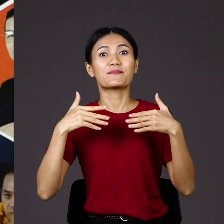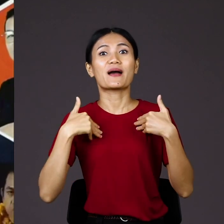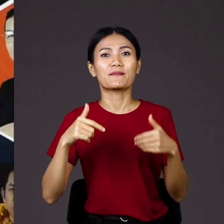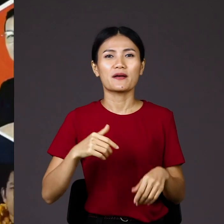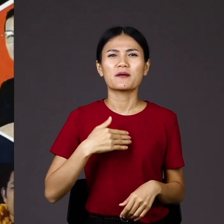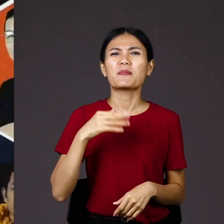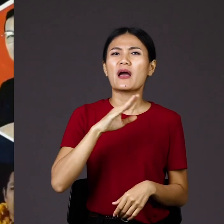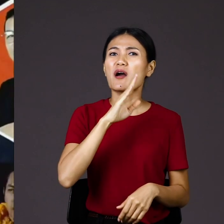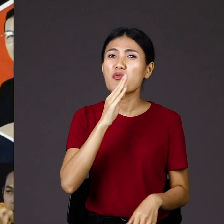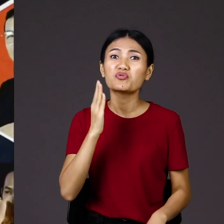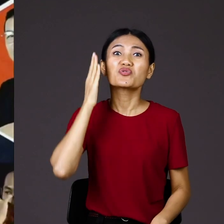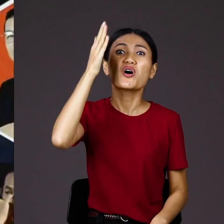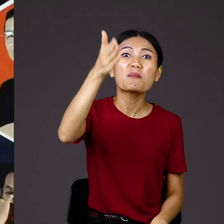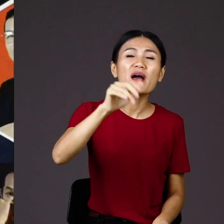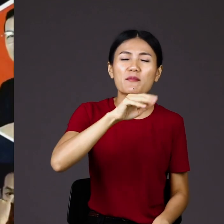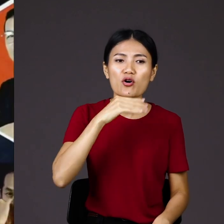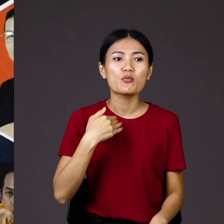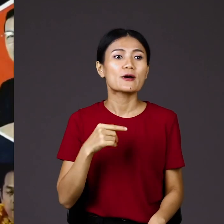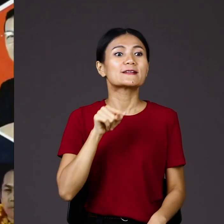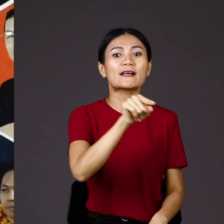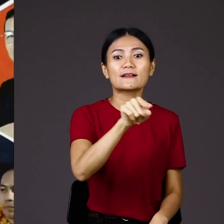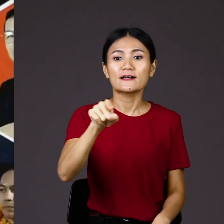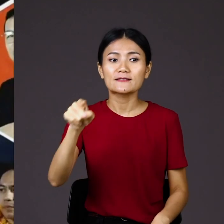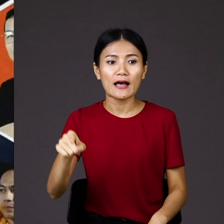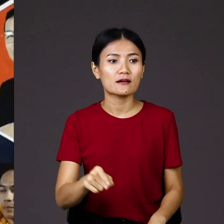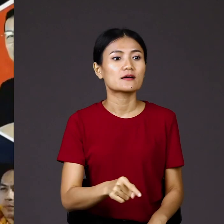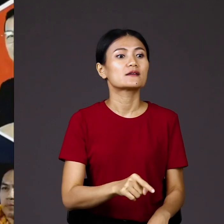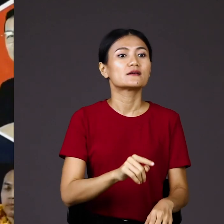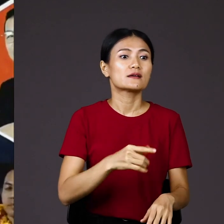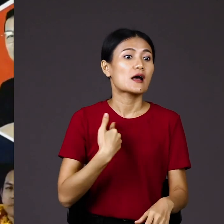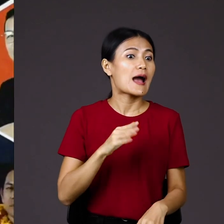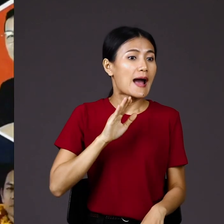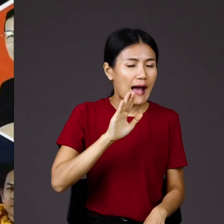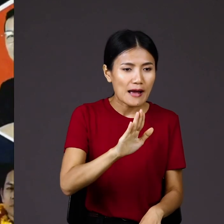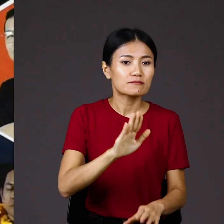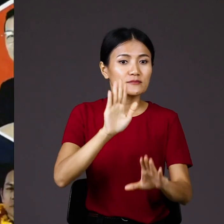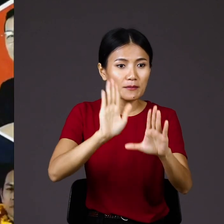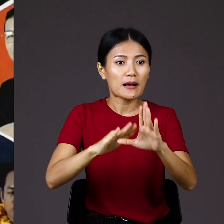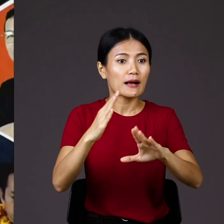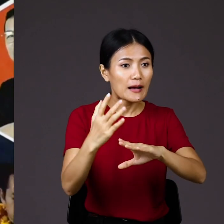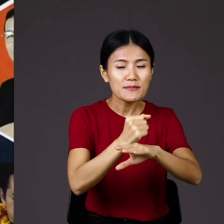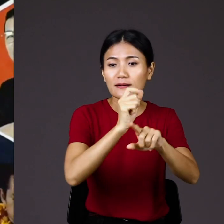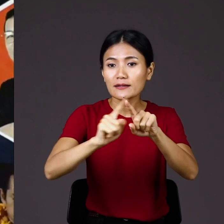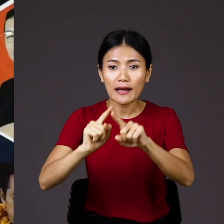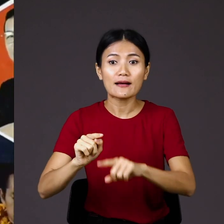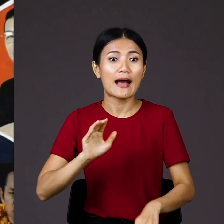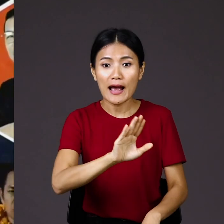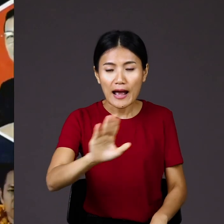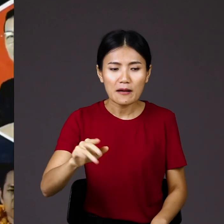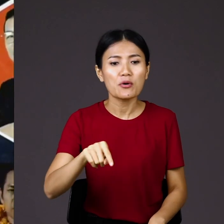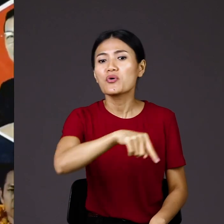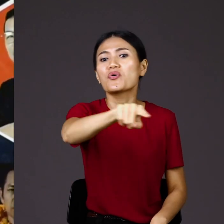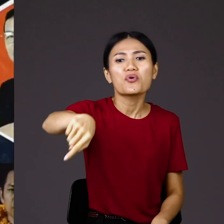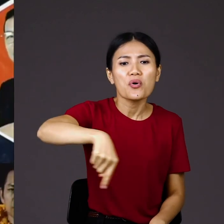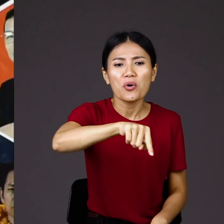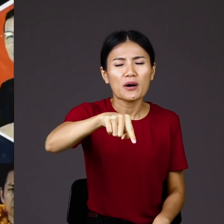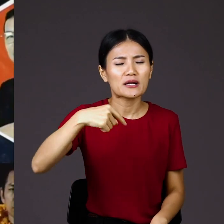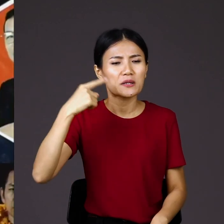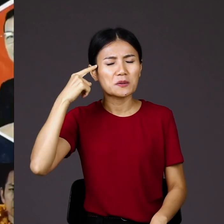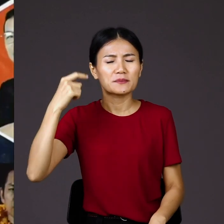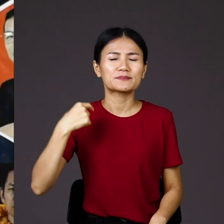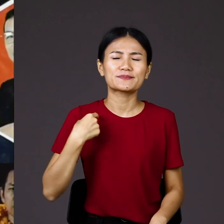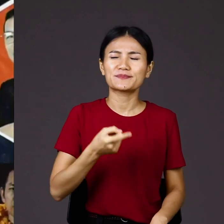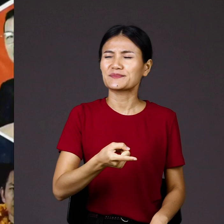ไอ้คนที่ชอบให้มีการยุบพรรคก็จะหาทางไปร้องไปเรียนจนมาสู่การยุบพรรคอีกเดี๋ยวเกิดมีนักการเมืองที่ต้องการม